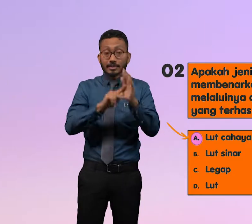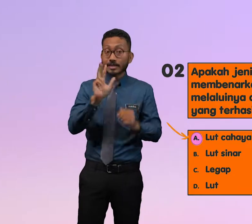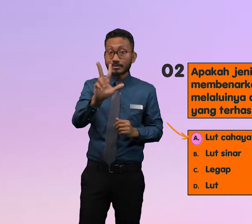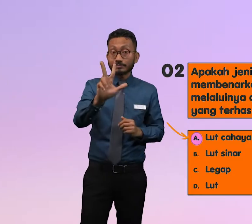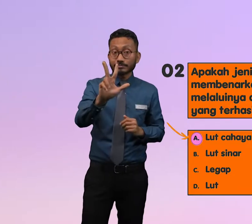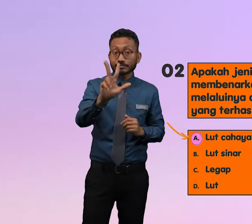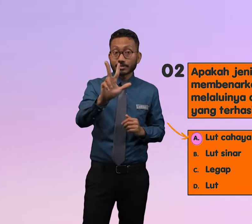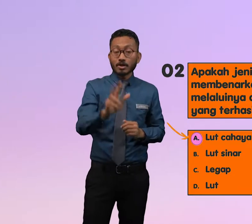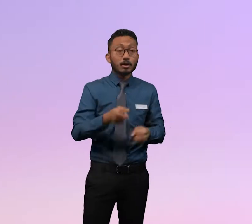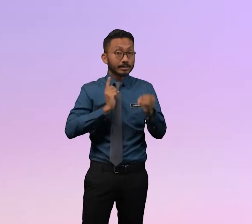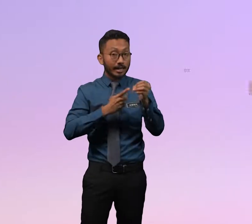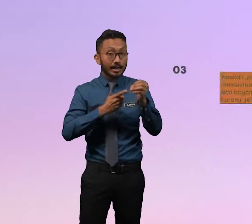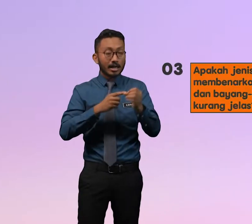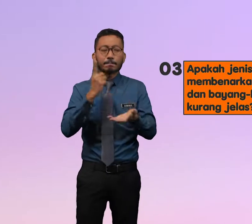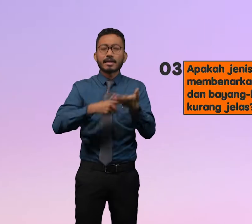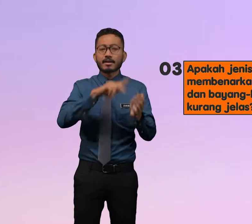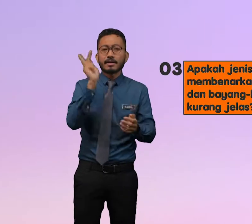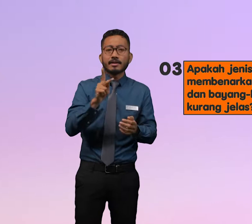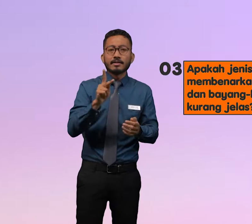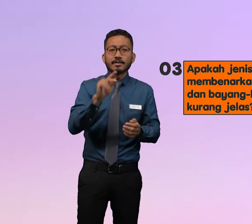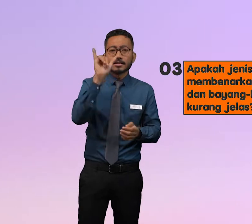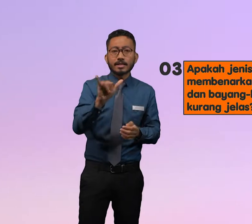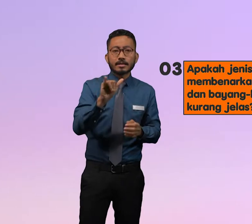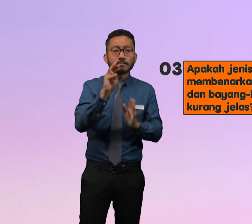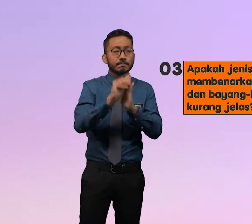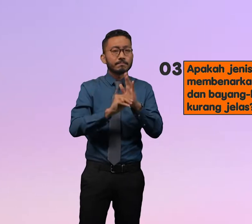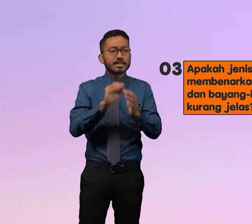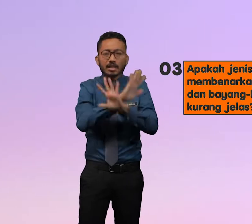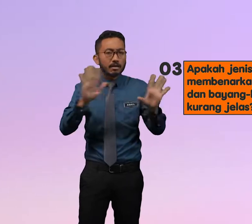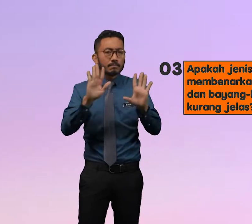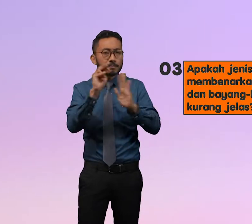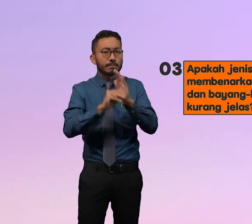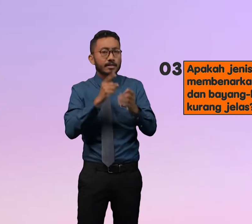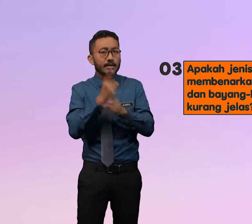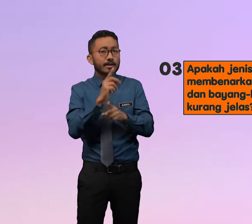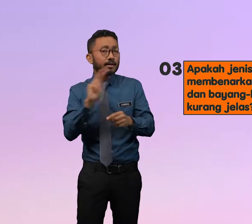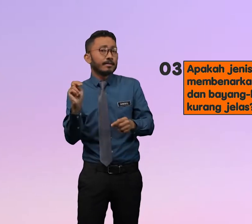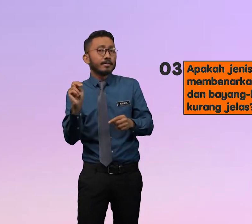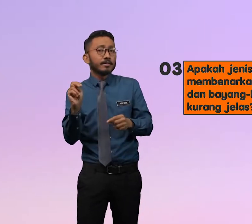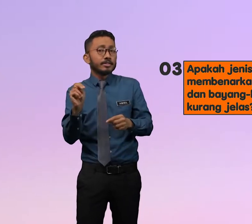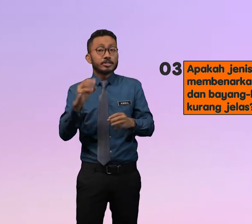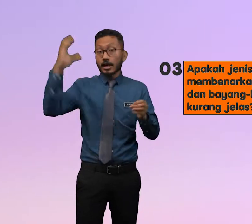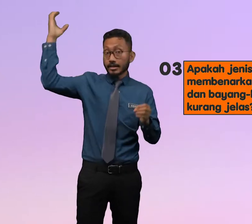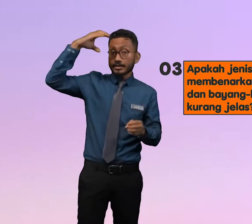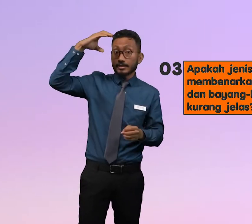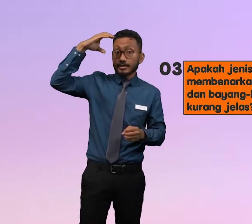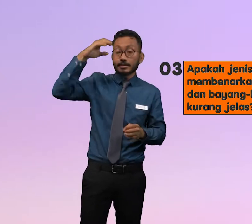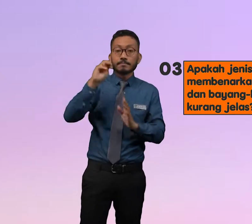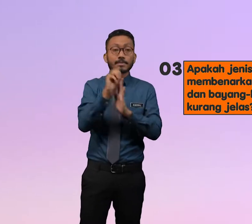Ketika objek apakah yang tidak membenarkan cahaya